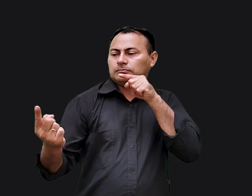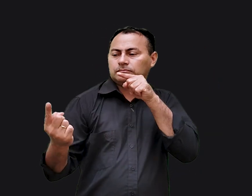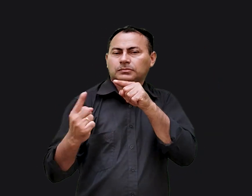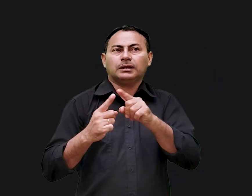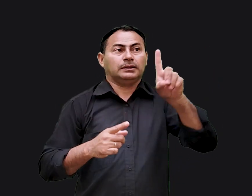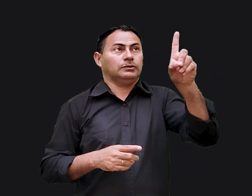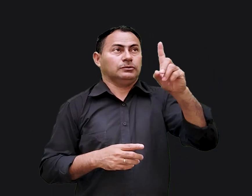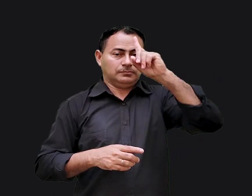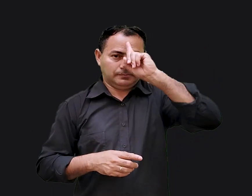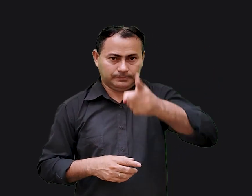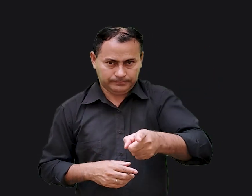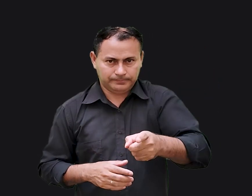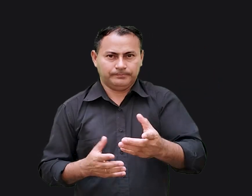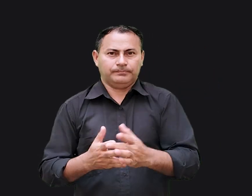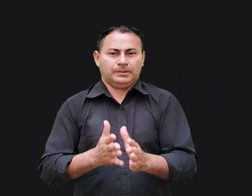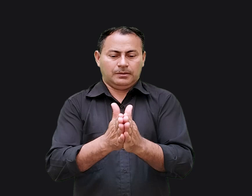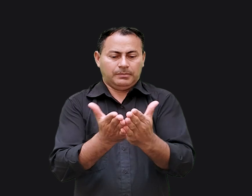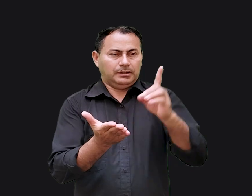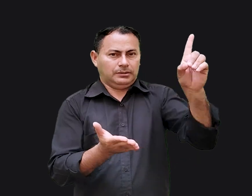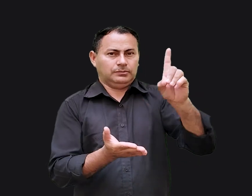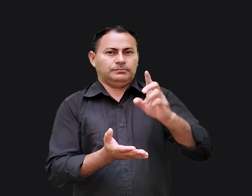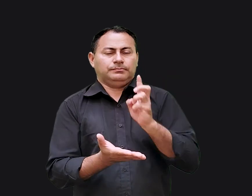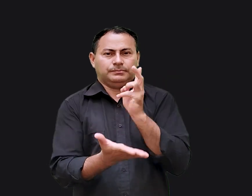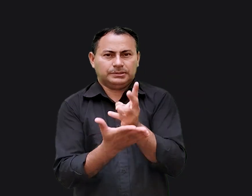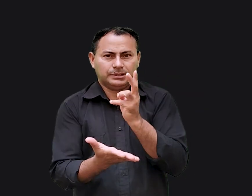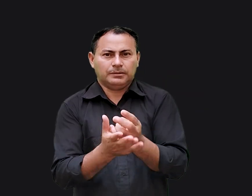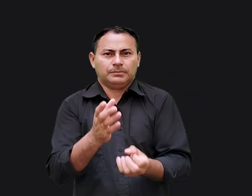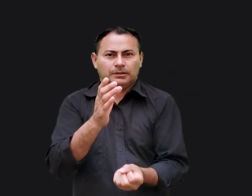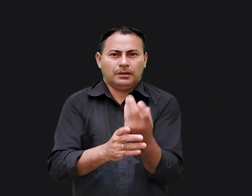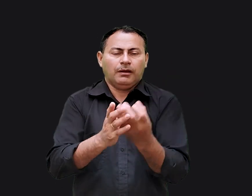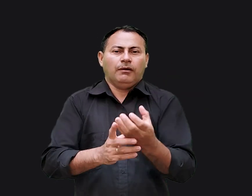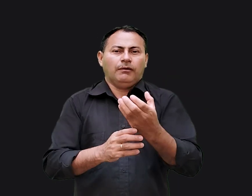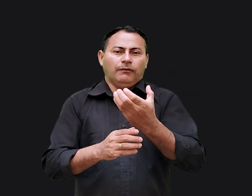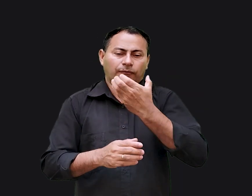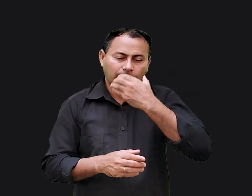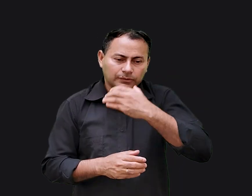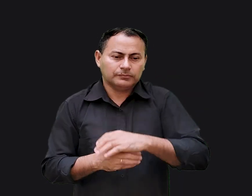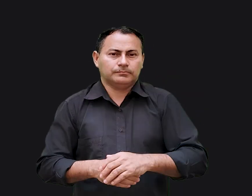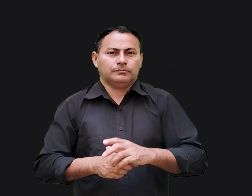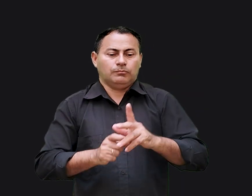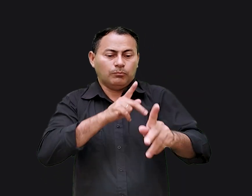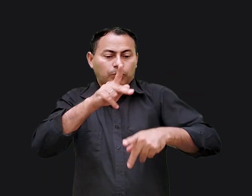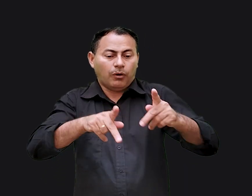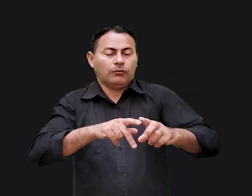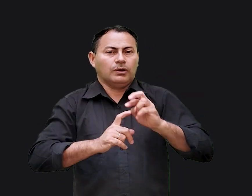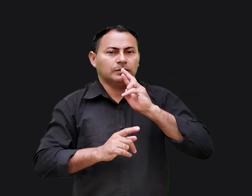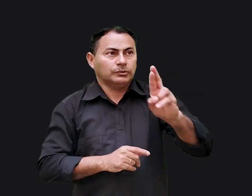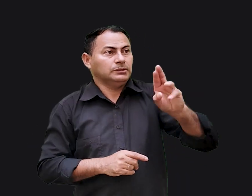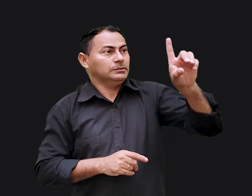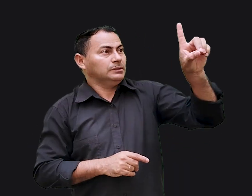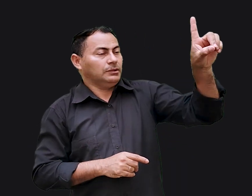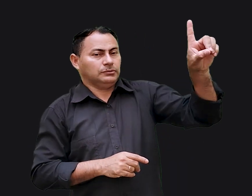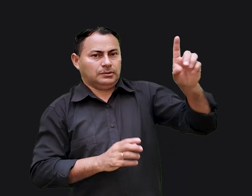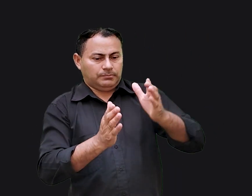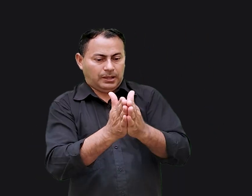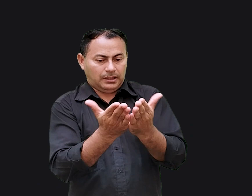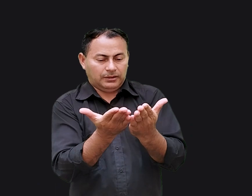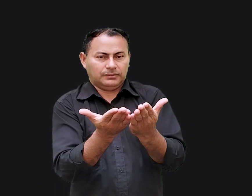qual Deus a enviou. A palavra de Deus sempre produz frutos. Se o povo responder à palavra de Deus quando ela for